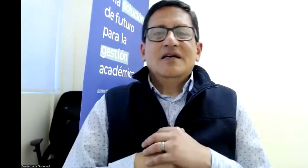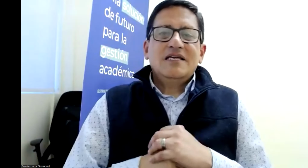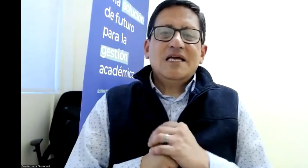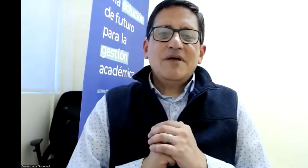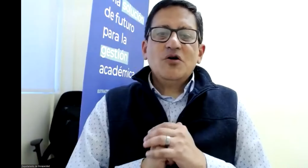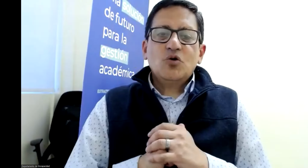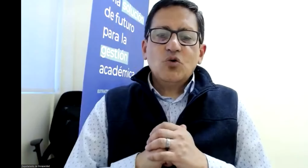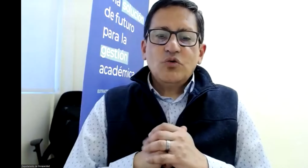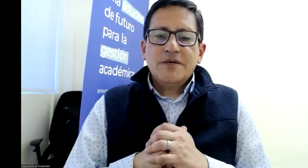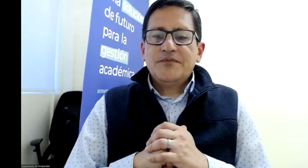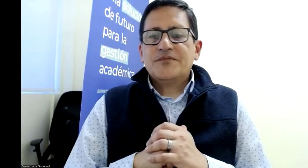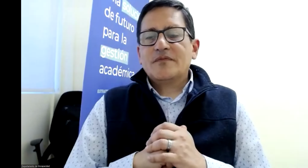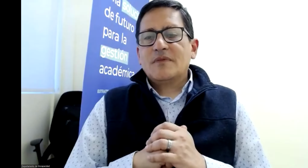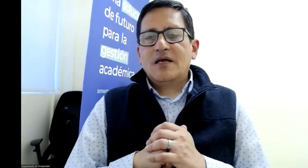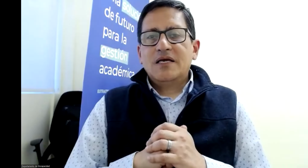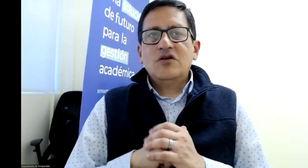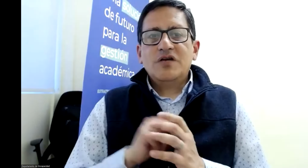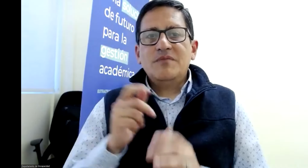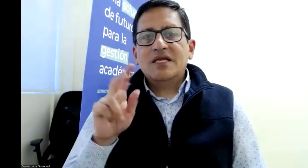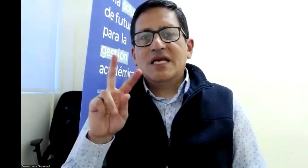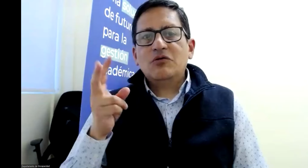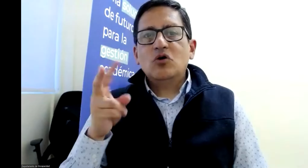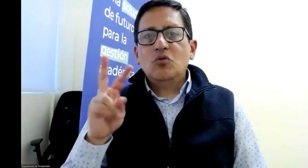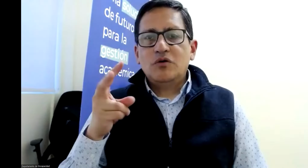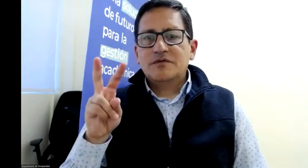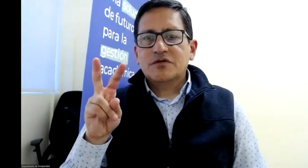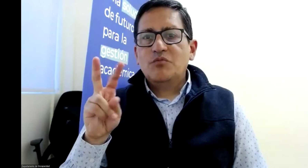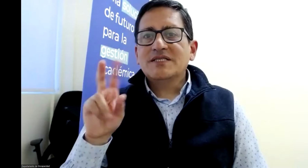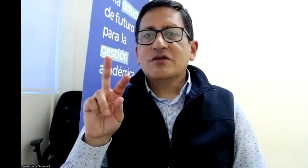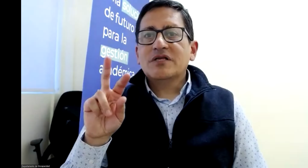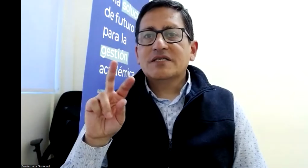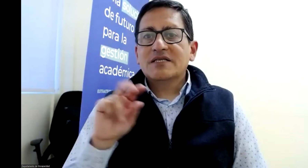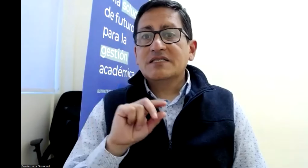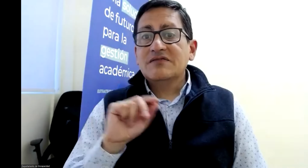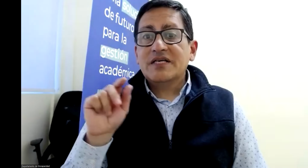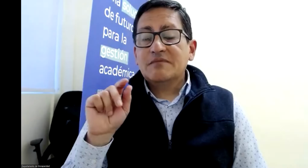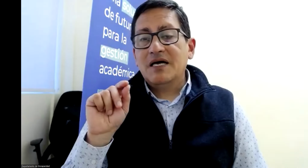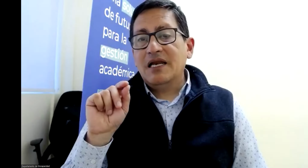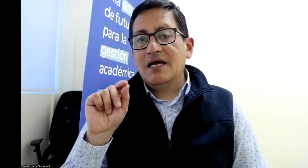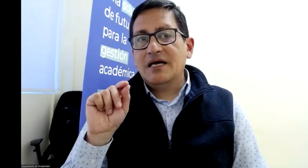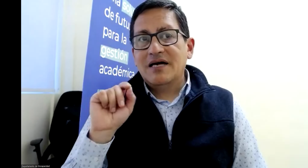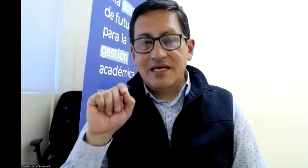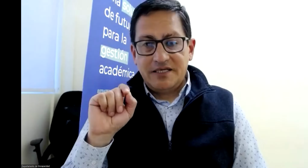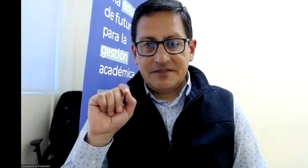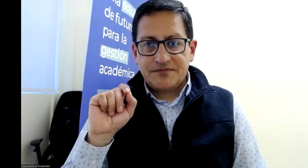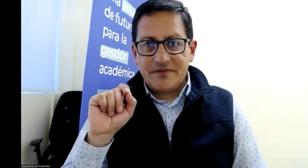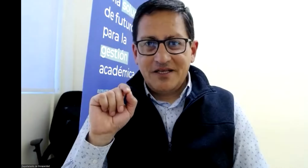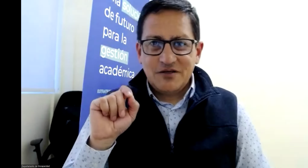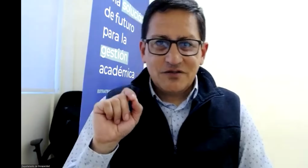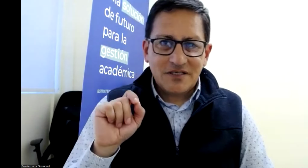y el mes de octubre y noviembre tienen algo en común son meses donde se intensifican más las alergias entonces